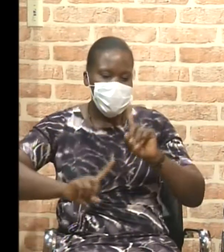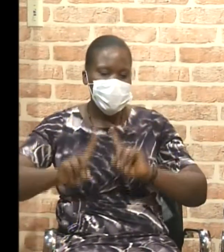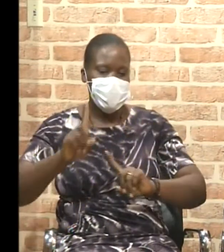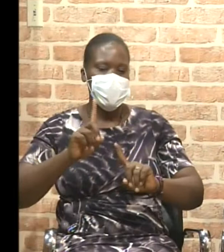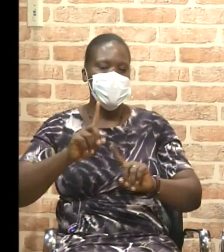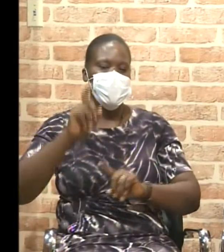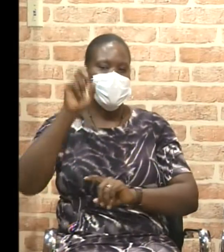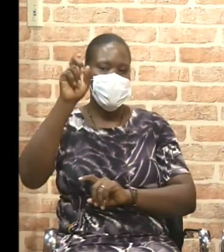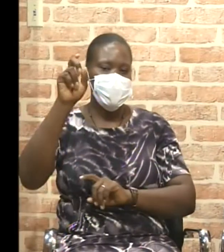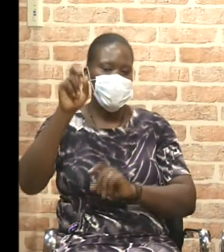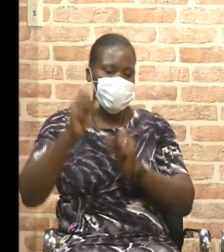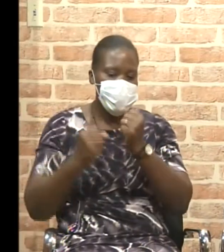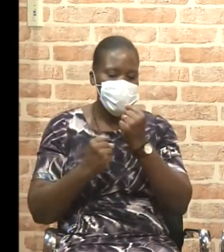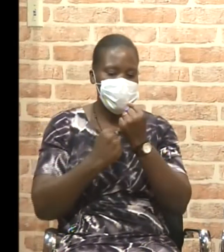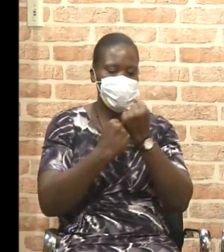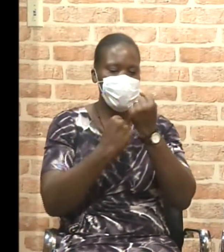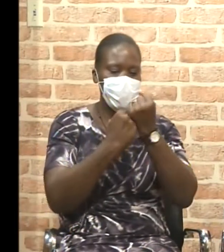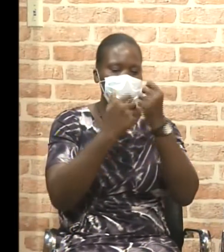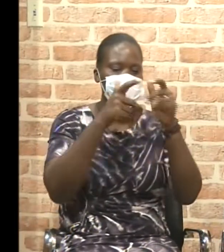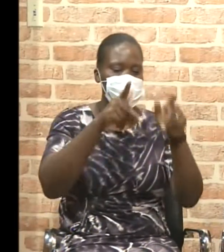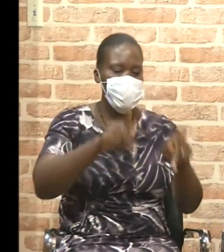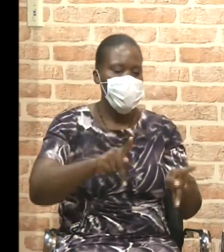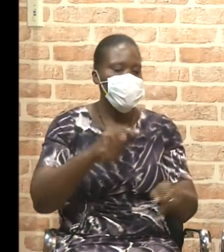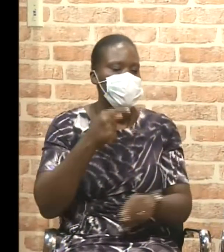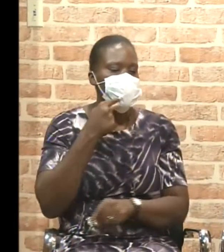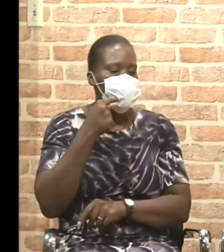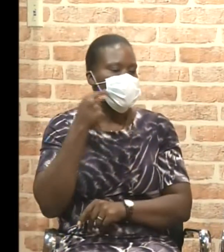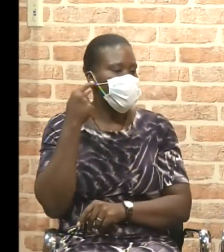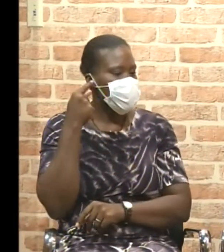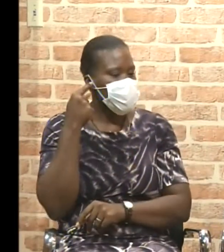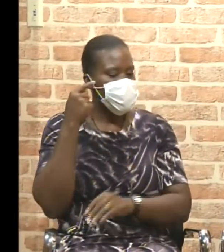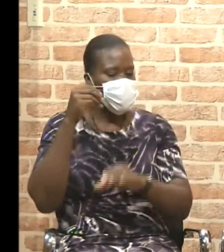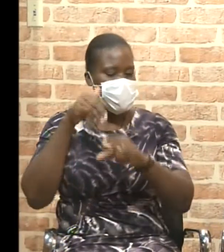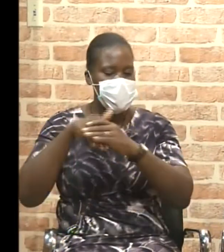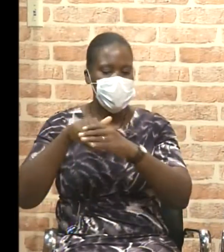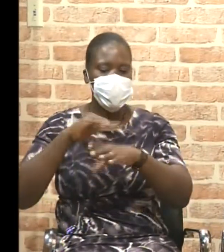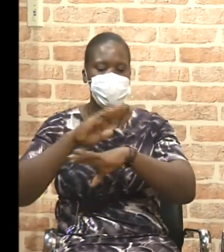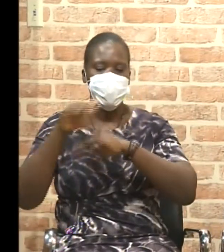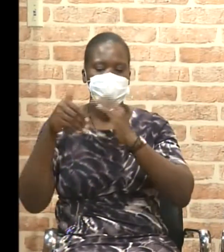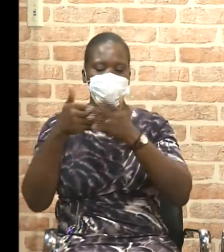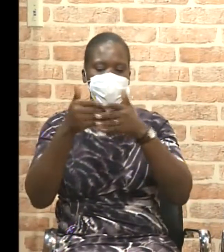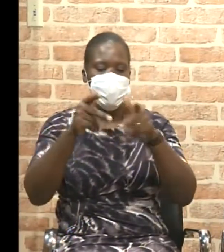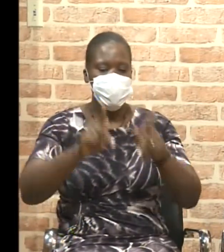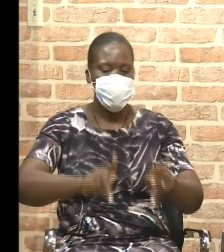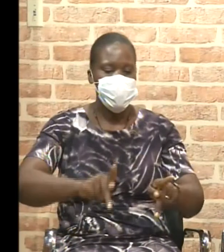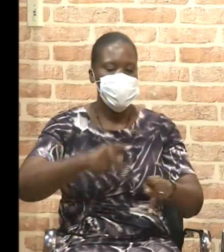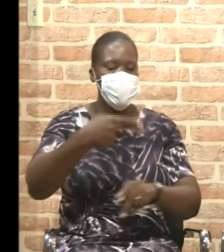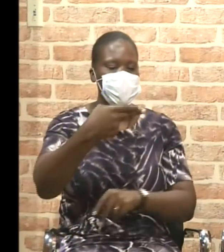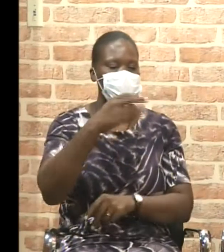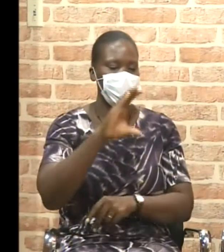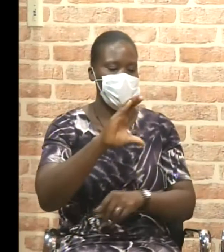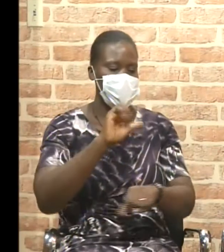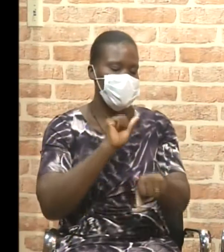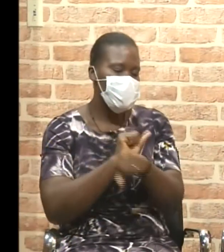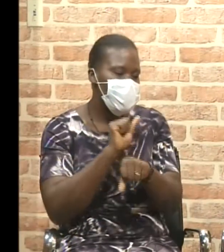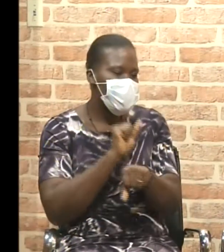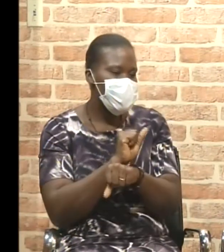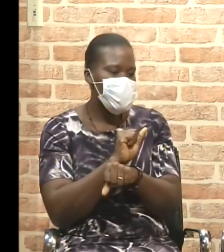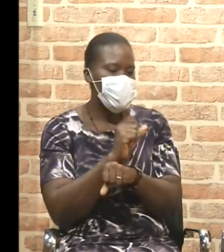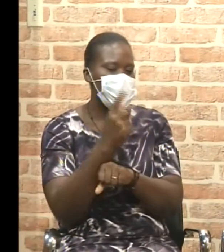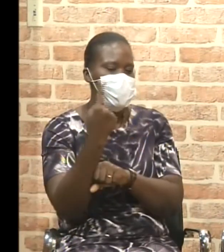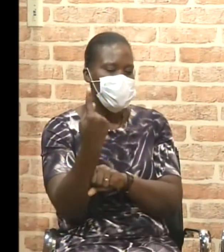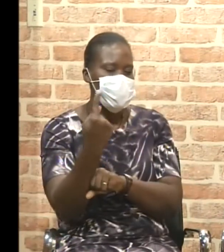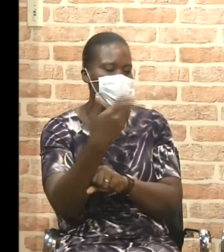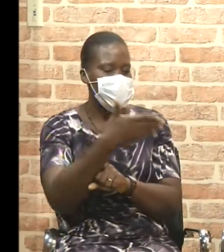qui soudio. Donc, inclut tout le monde qui est handicapé et le travail que nous continuons à faire. Une bagaille,